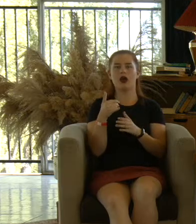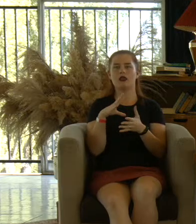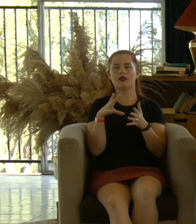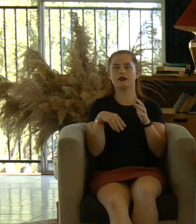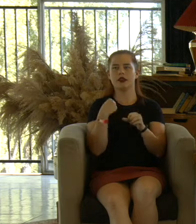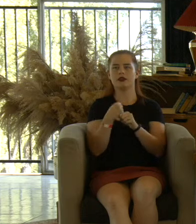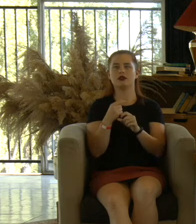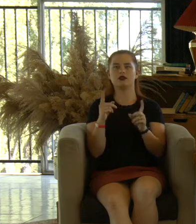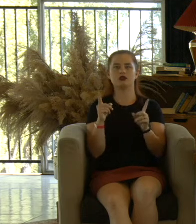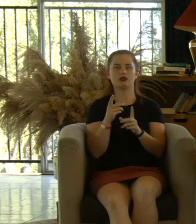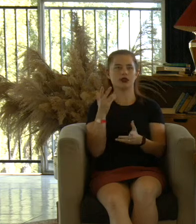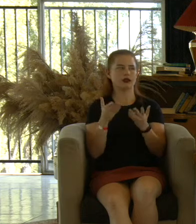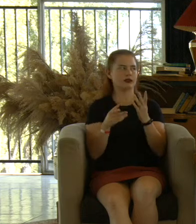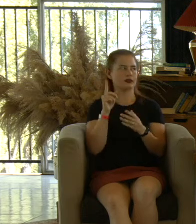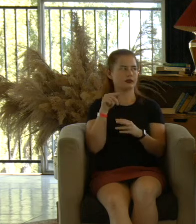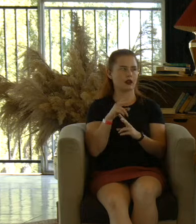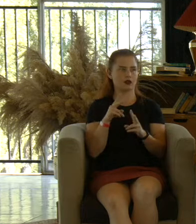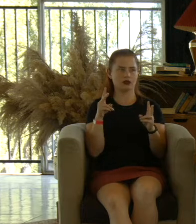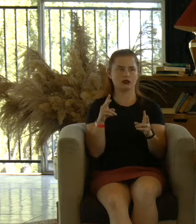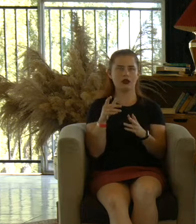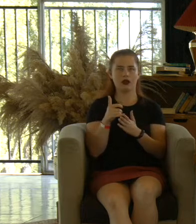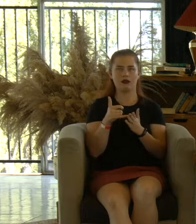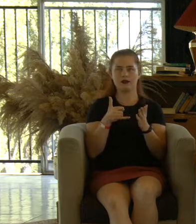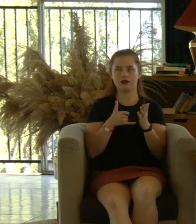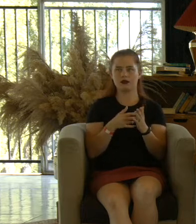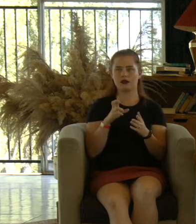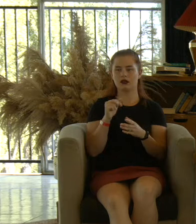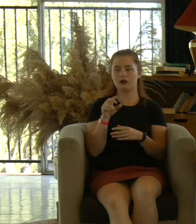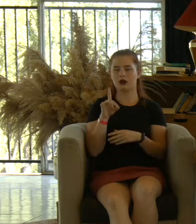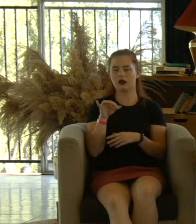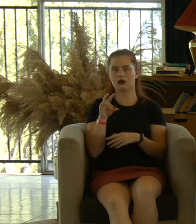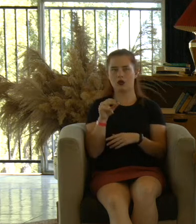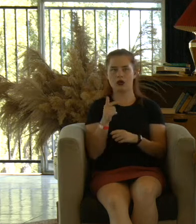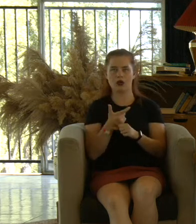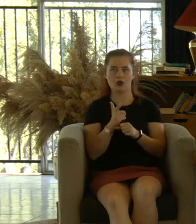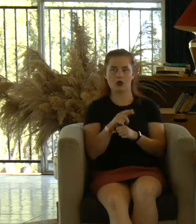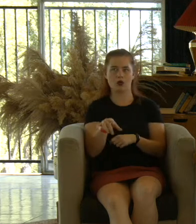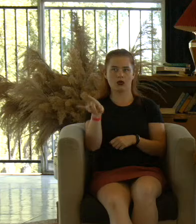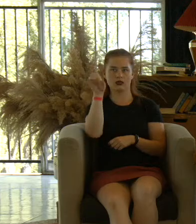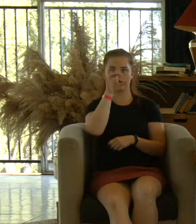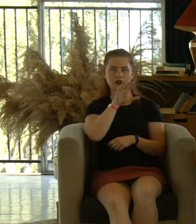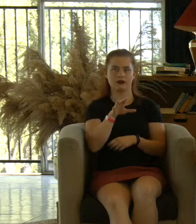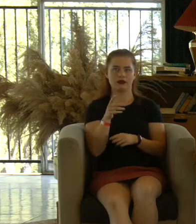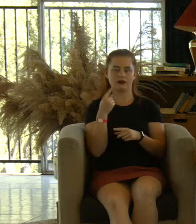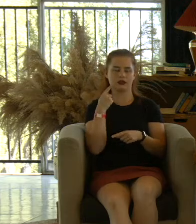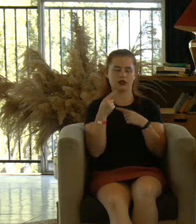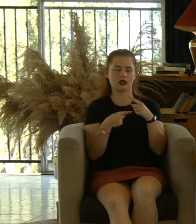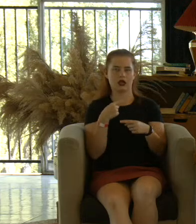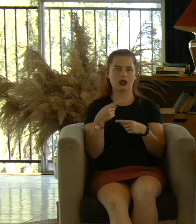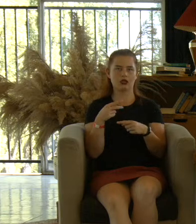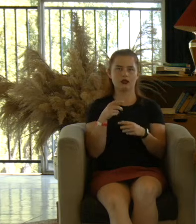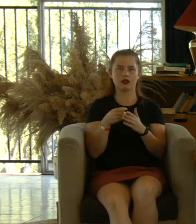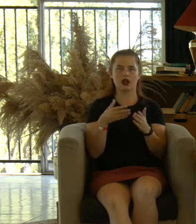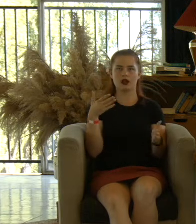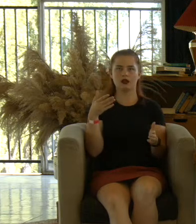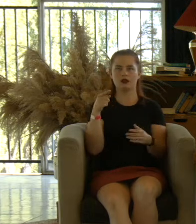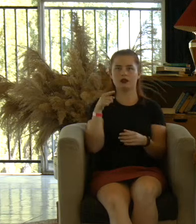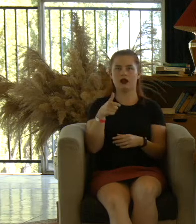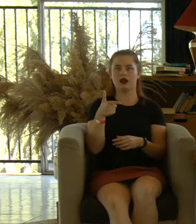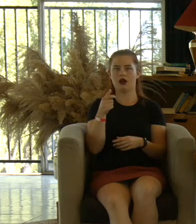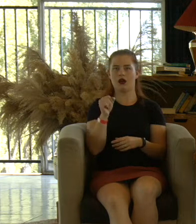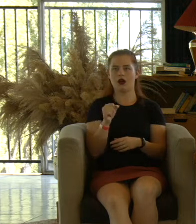Вот если там, кто знает, там вина Бароло, очень известные, популярные итальянские, они всегда дорогие, потому что там гектар земли стоит